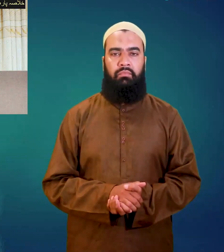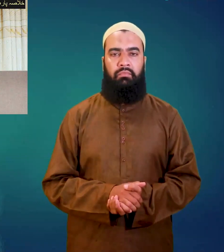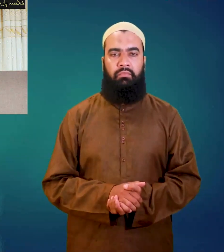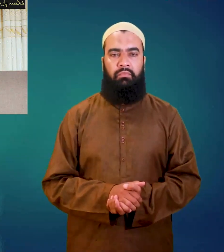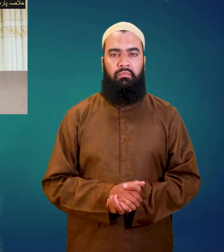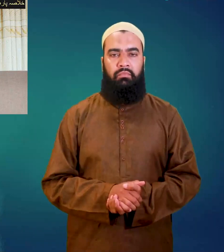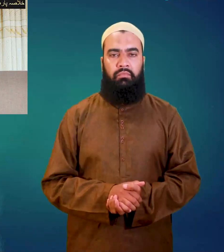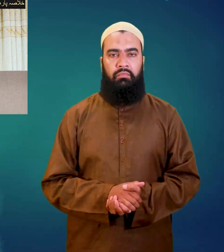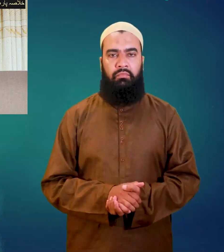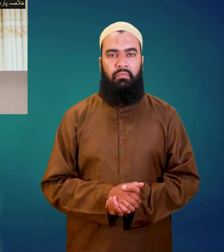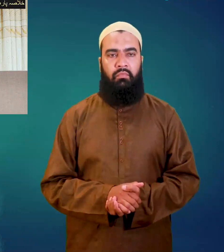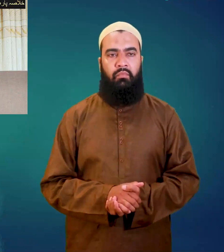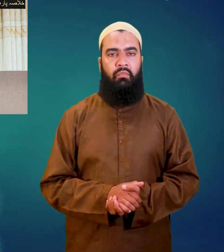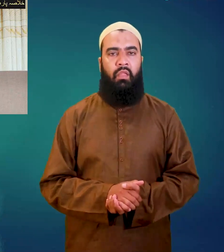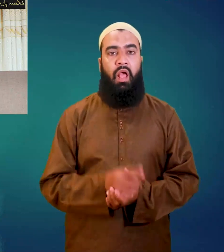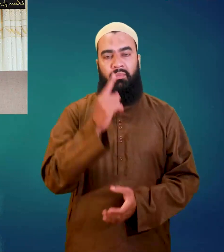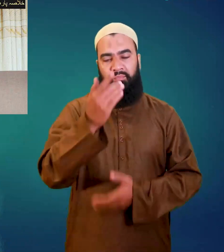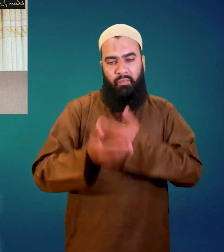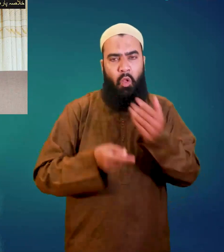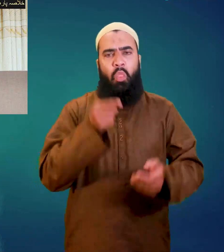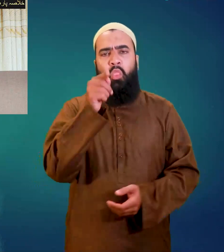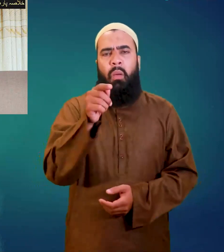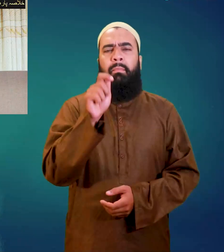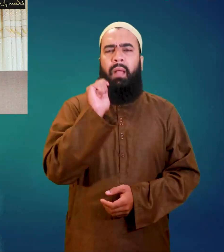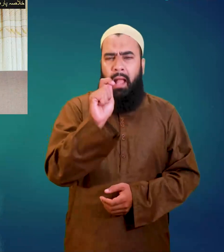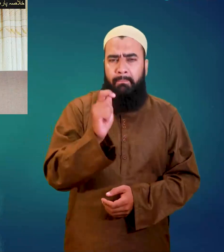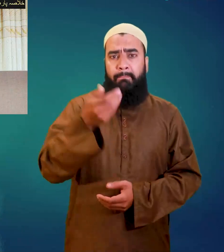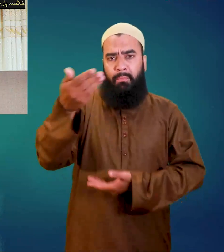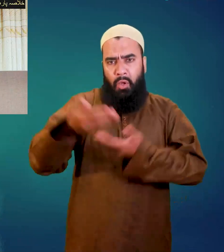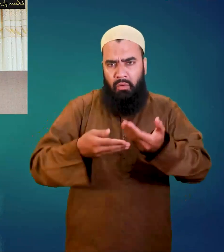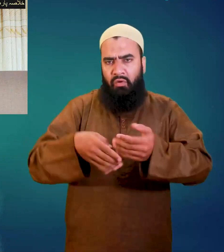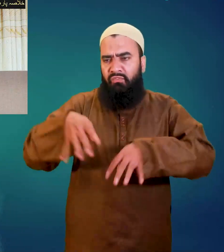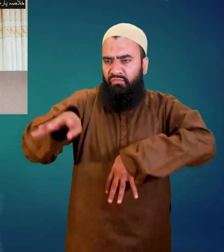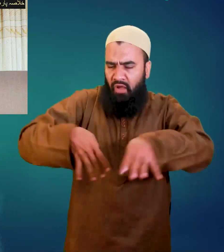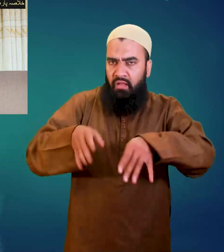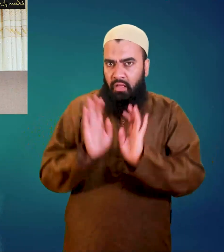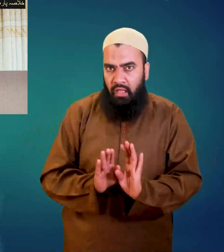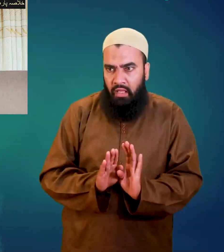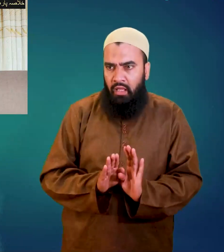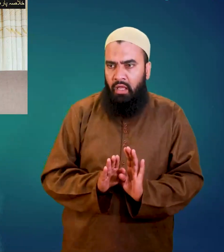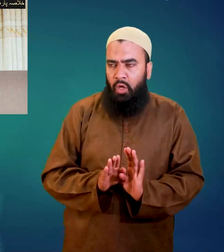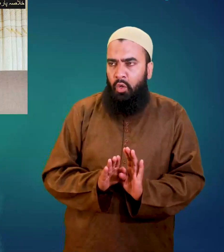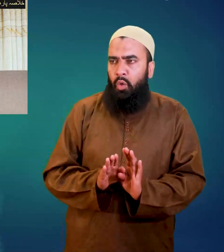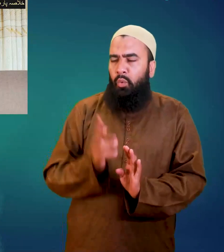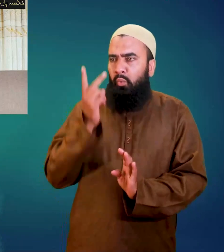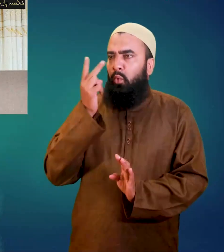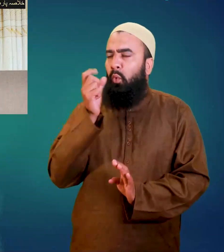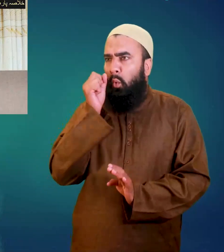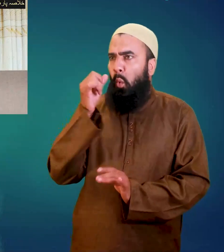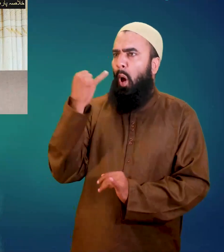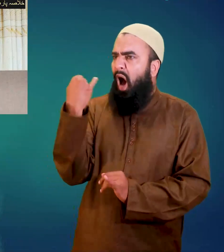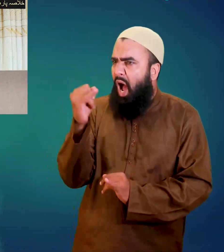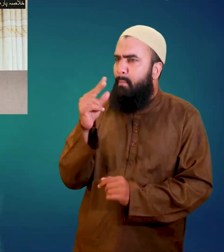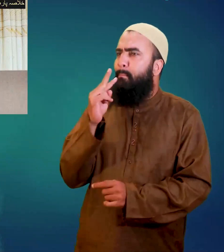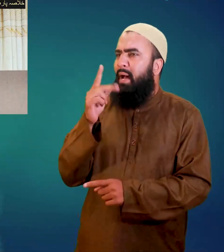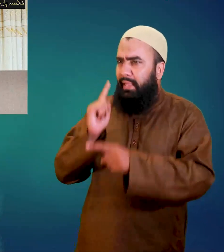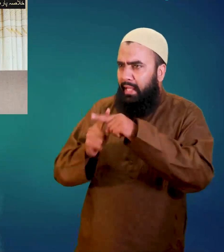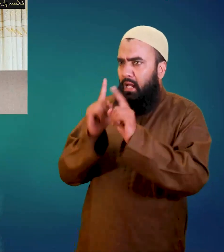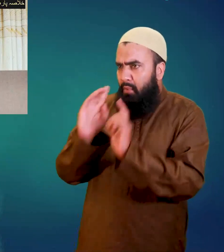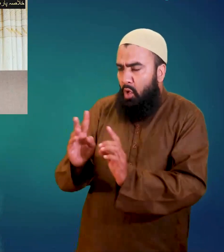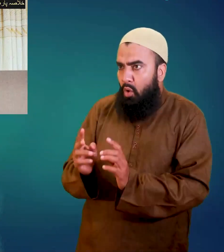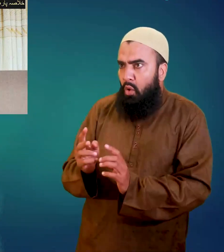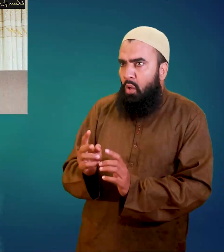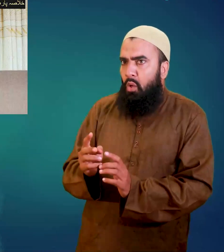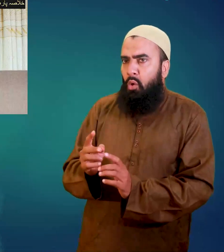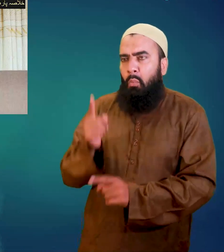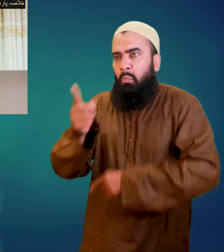رہتے ہوئے اگر تم سے کوئی برائی کرتا ہے تو تم اس برائی کو بھلائی سے بدل دو، یعنی اس